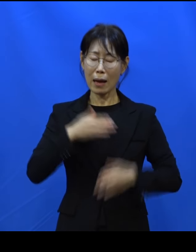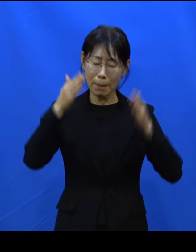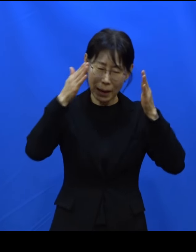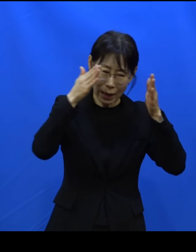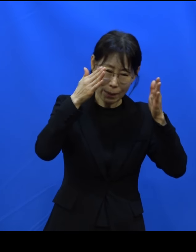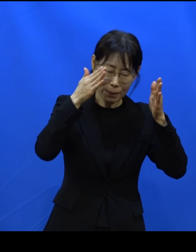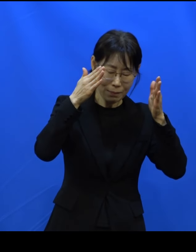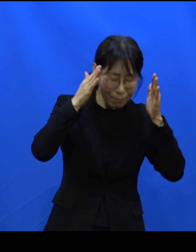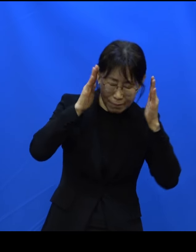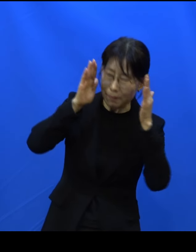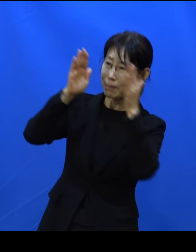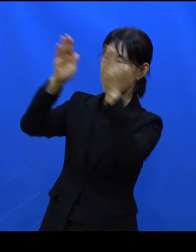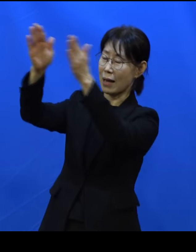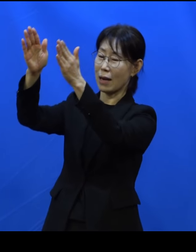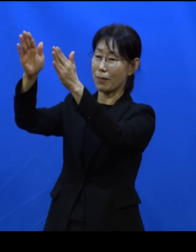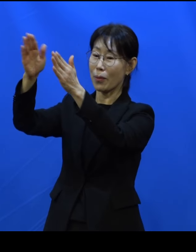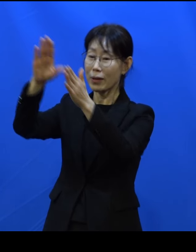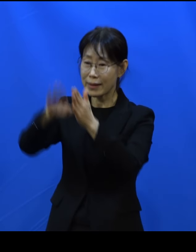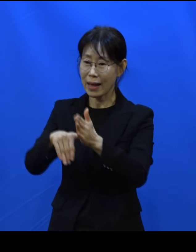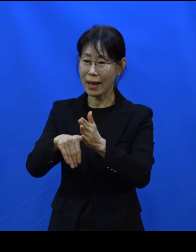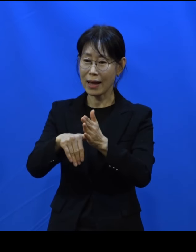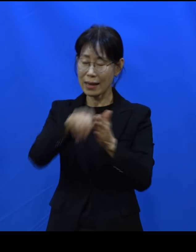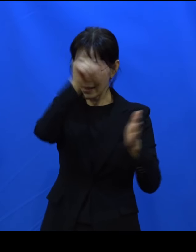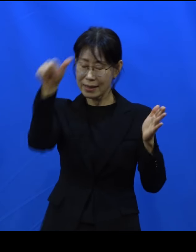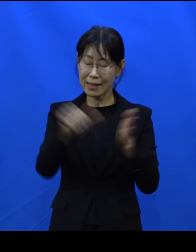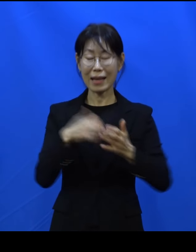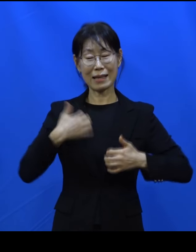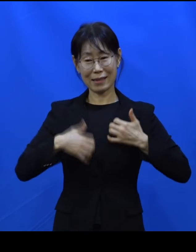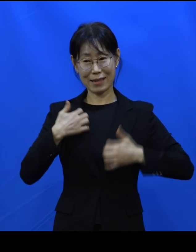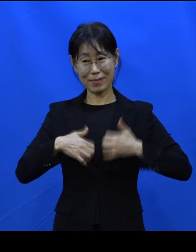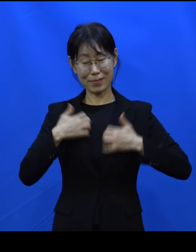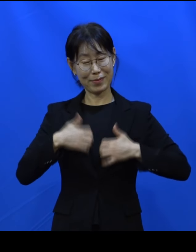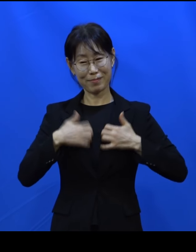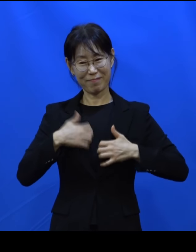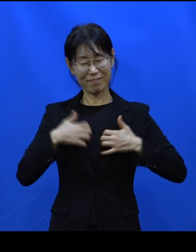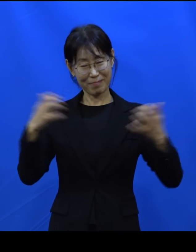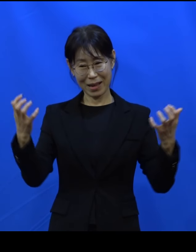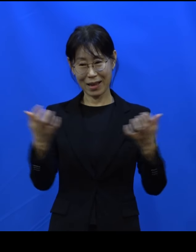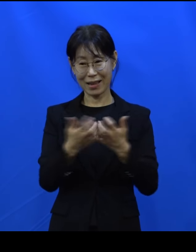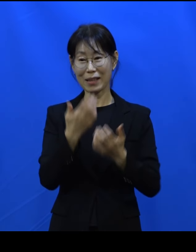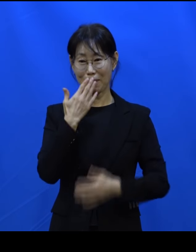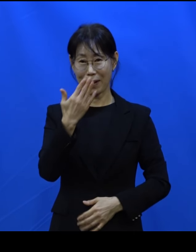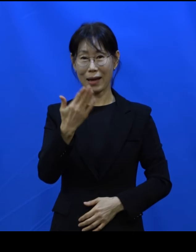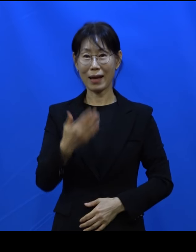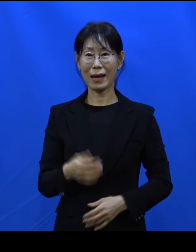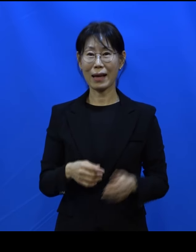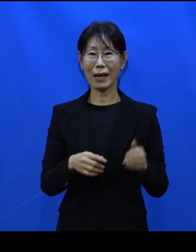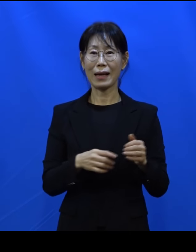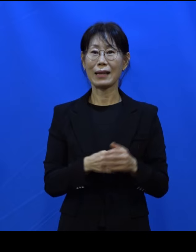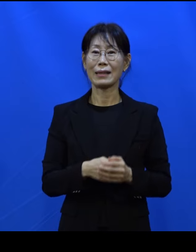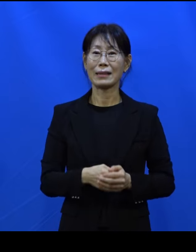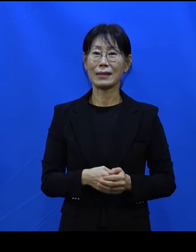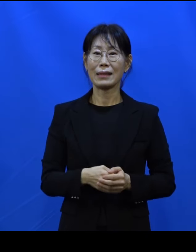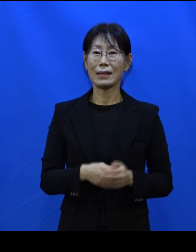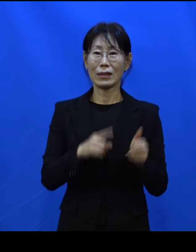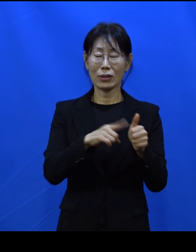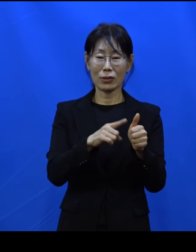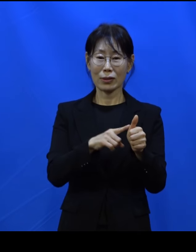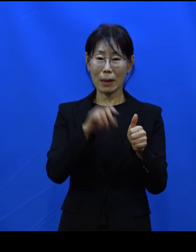그분을 바라보면 지겹지 않습니다. 그래서 시몬 베이유라고 하는 유명한 분이 그런 말을